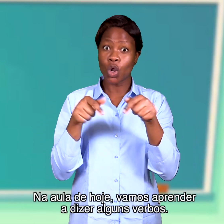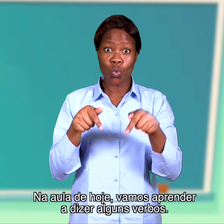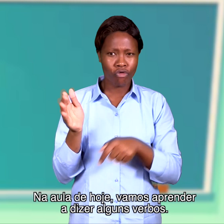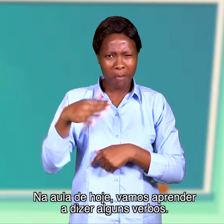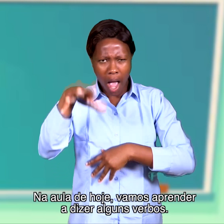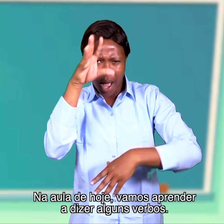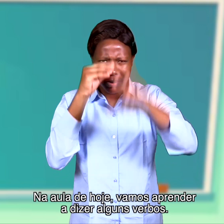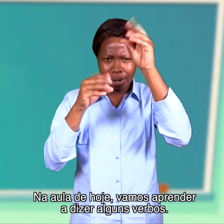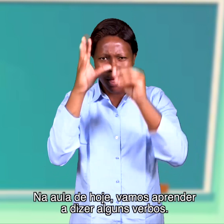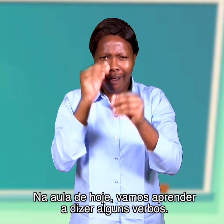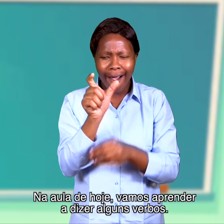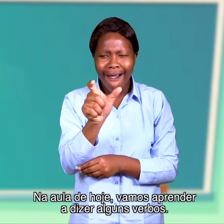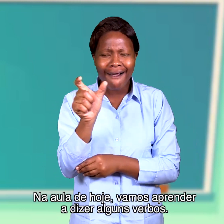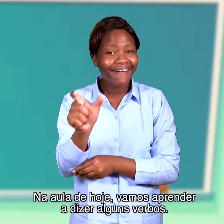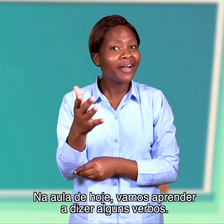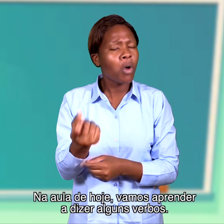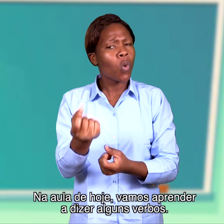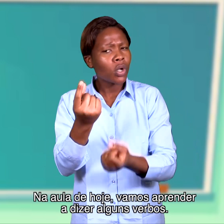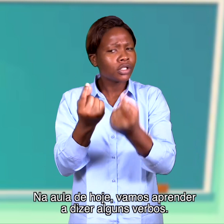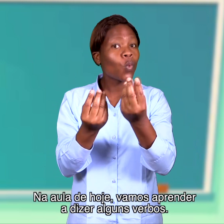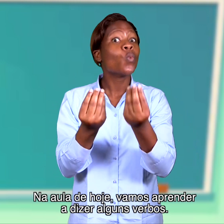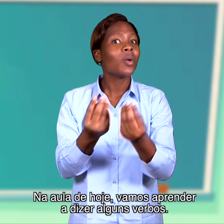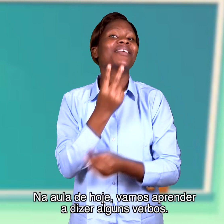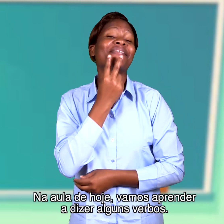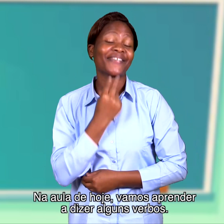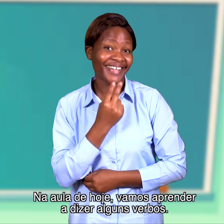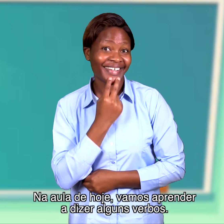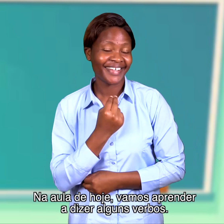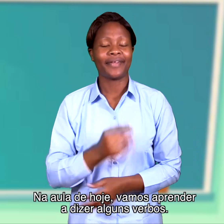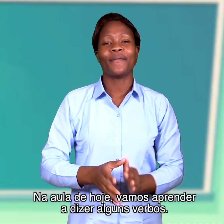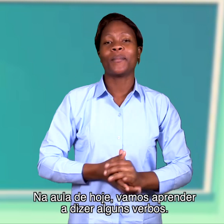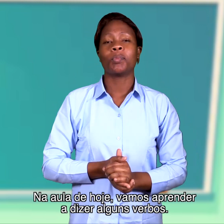Na aula de hoje vamos aprender a dizer alguns verbos.